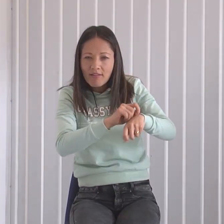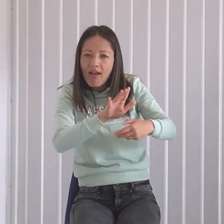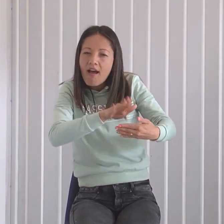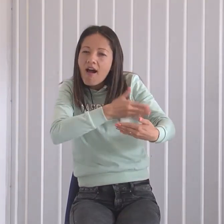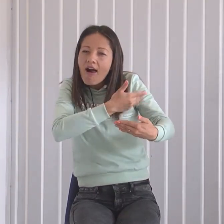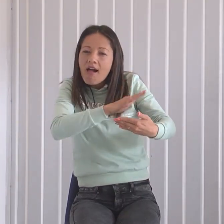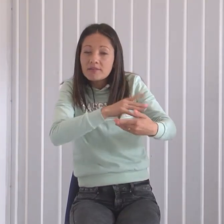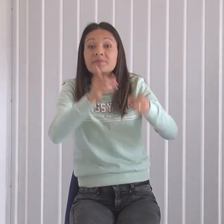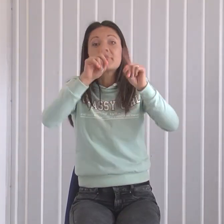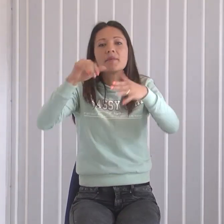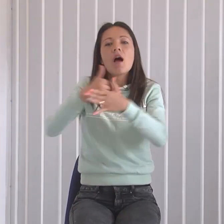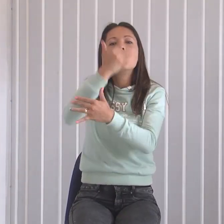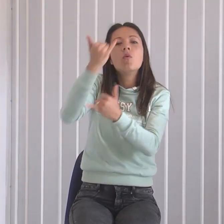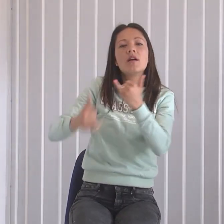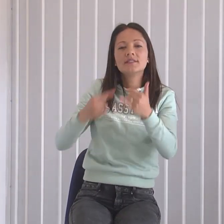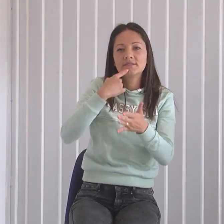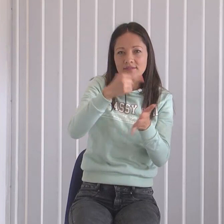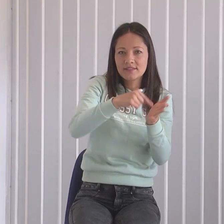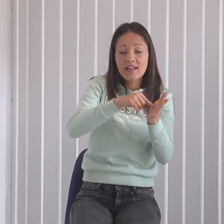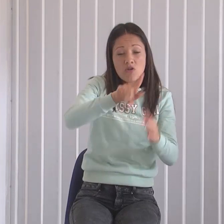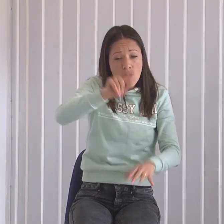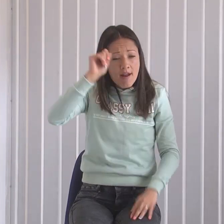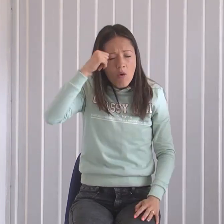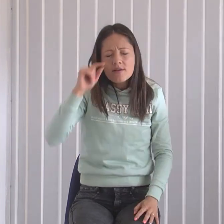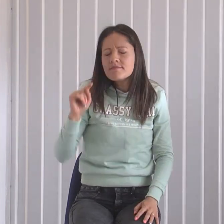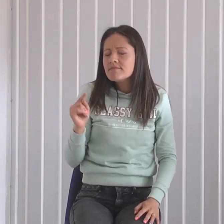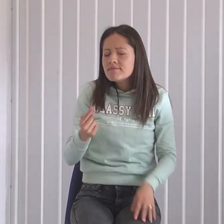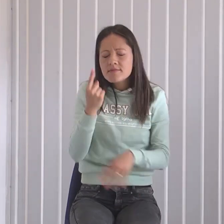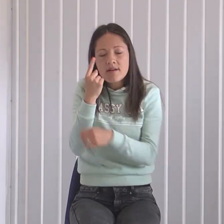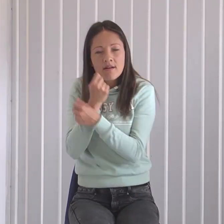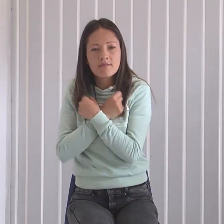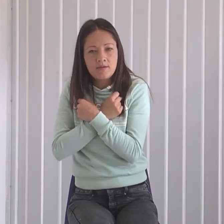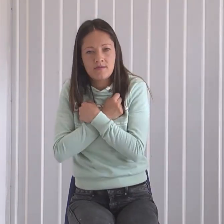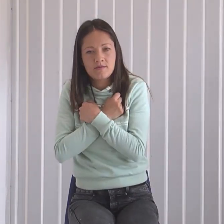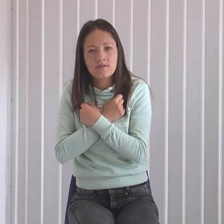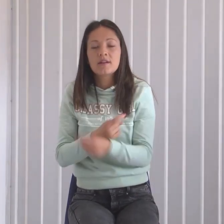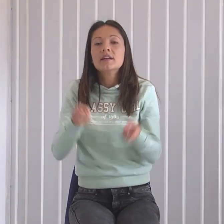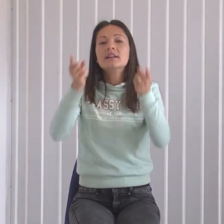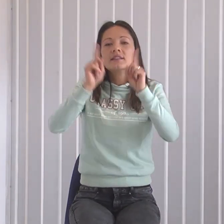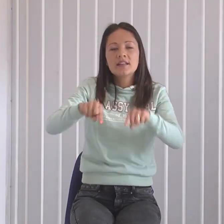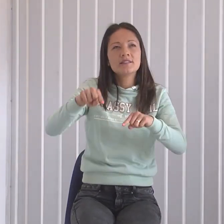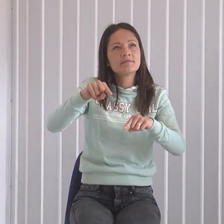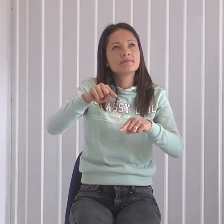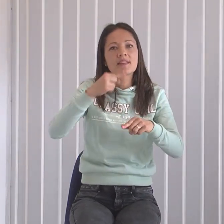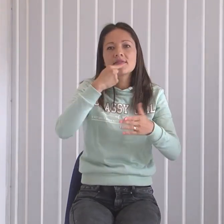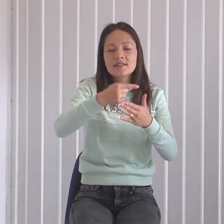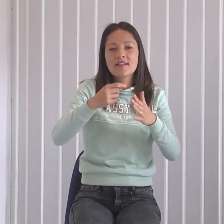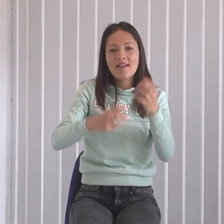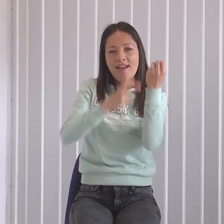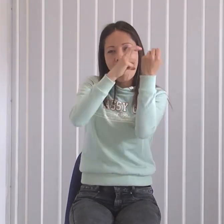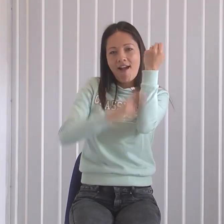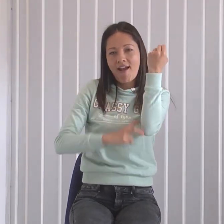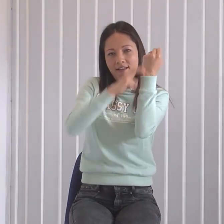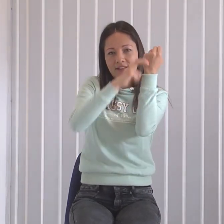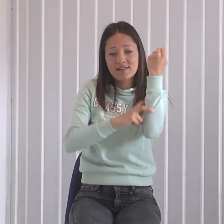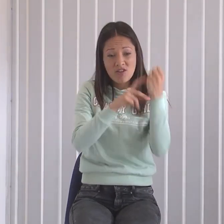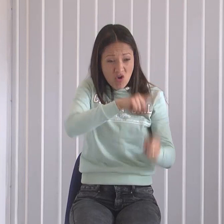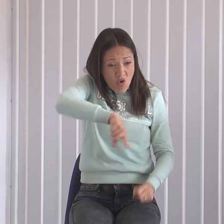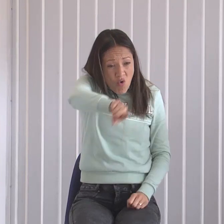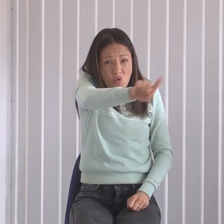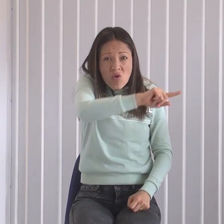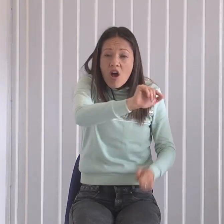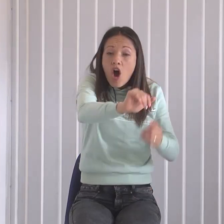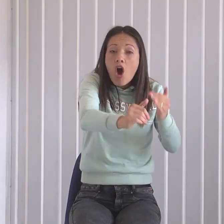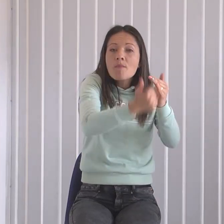en Apocalipsis, que recuerda el primer amor. También lo va a decir en Gálatas, ustedes comenzaron